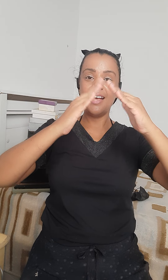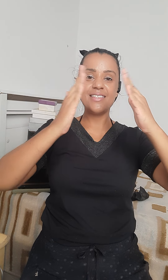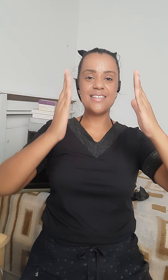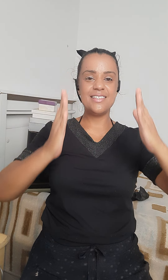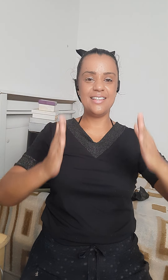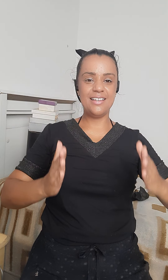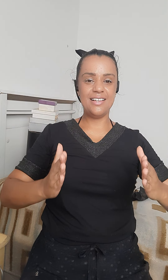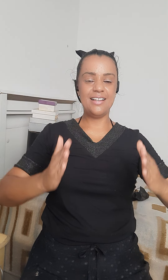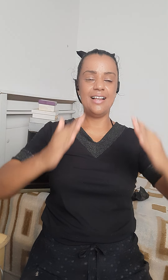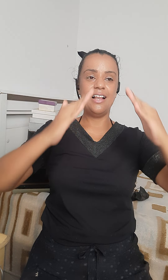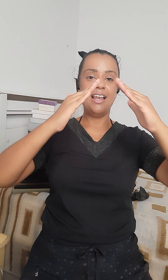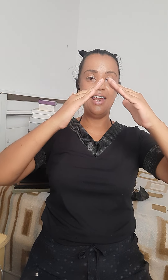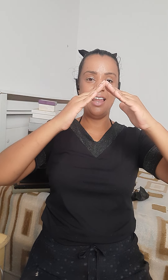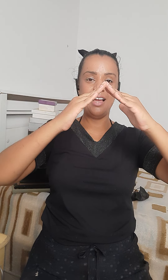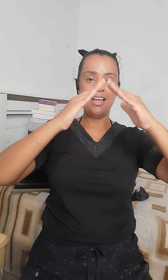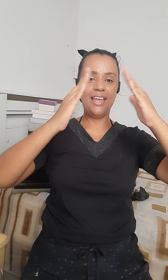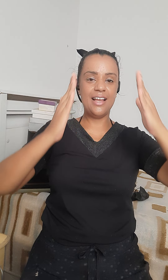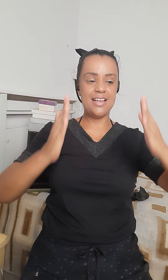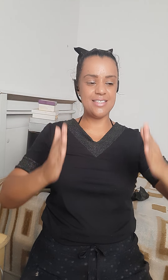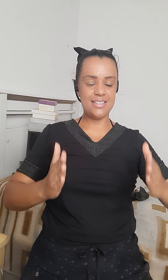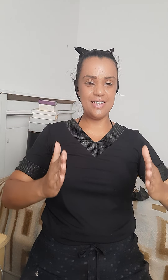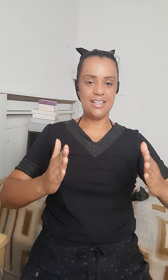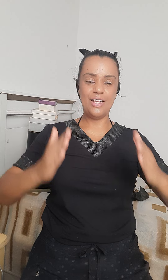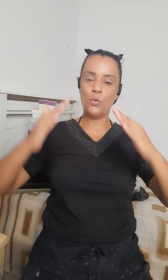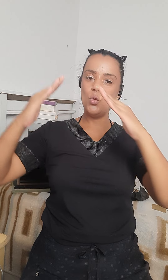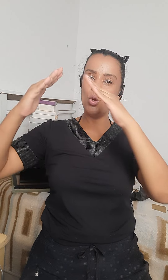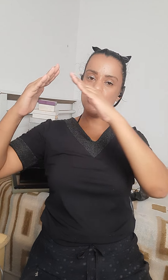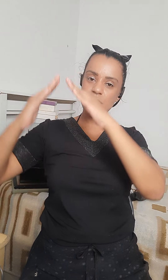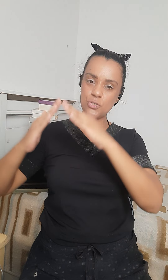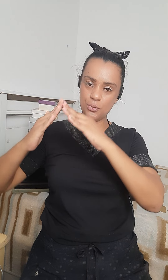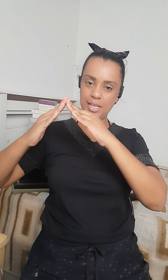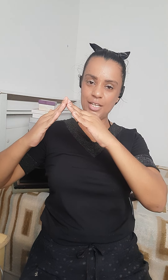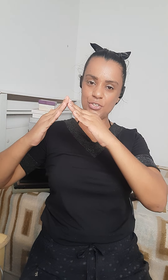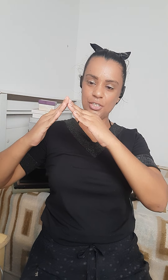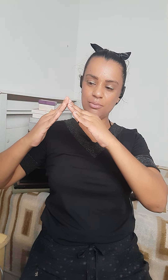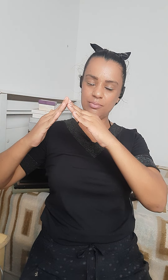casa. Lá é casa. O nosso é só o telhadinho.